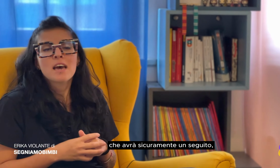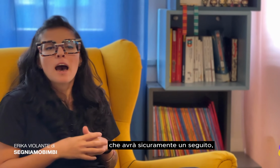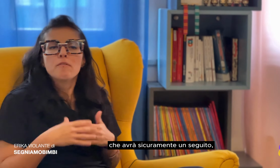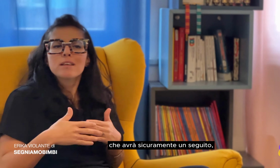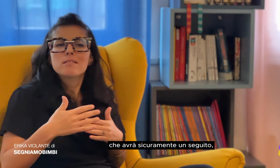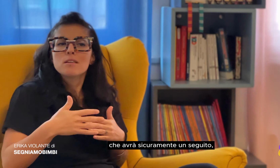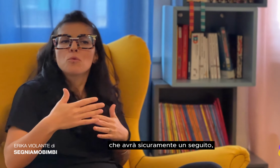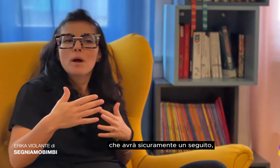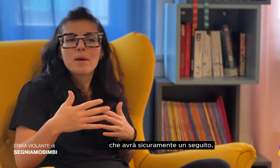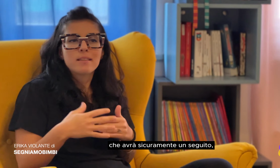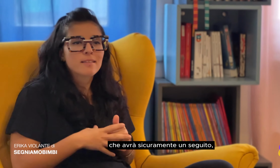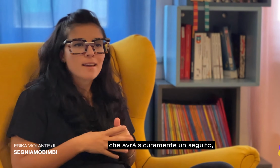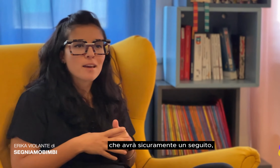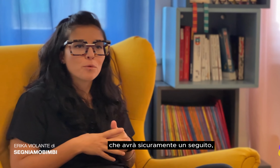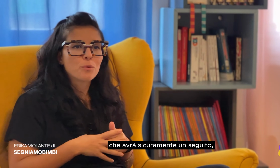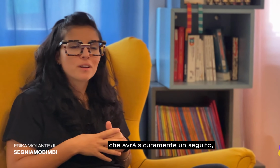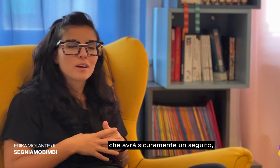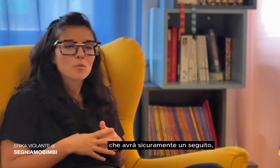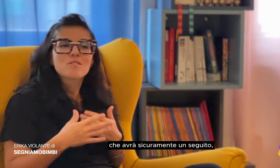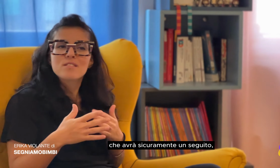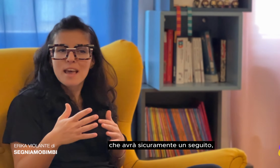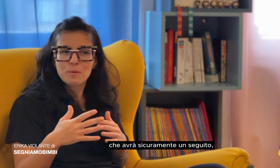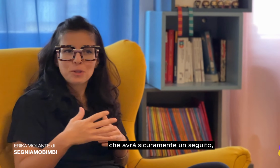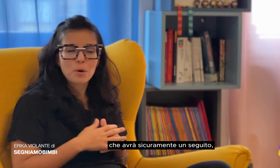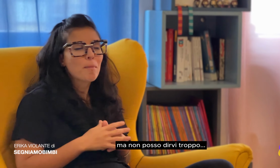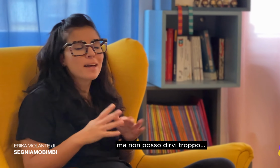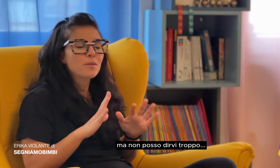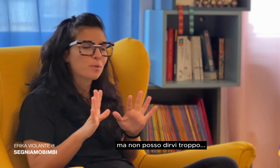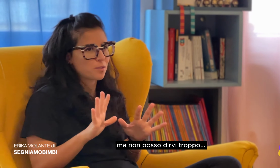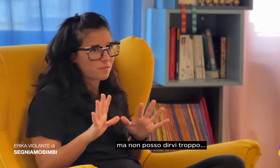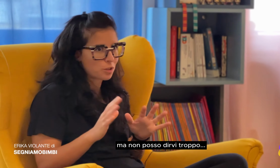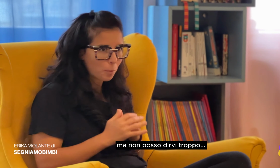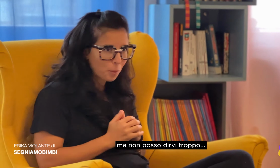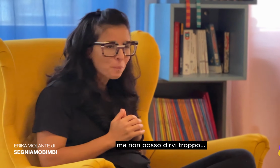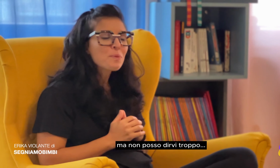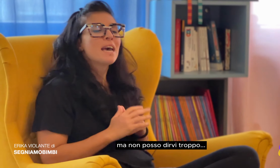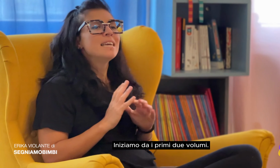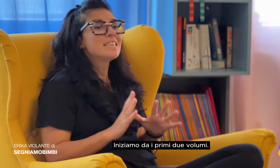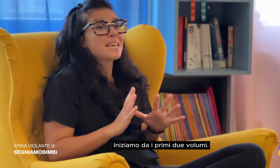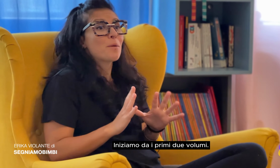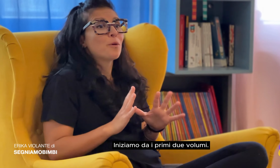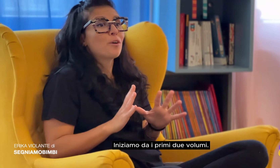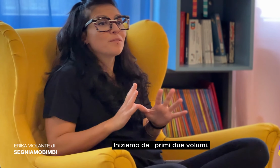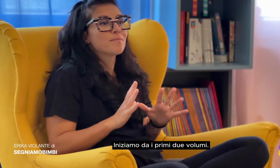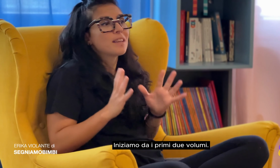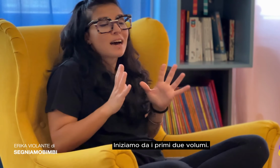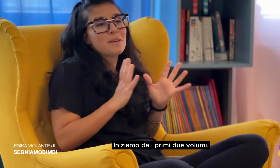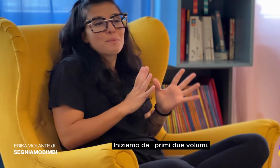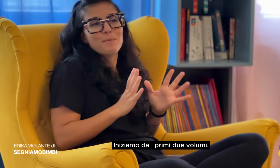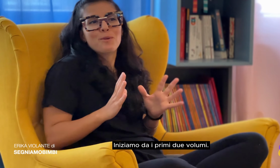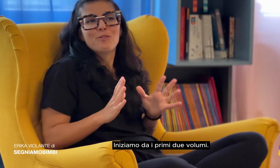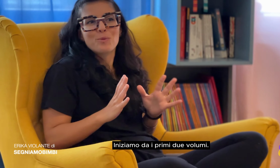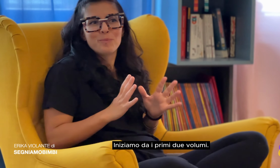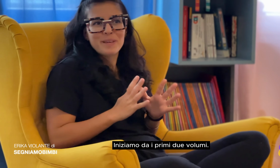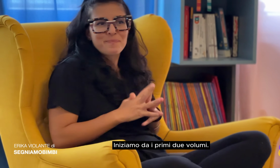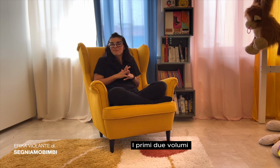avrà sicuramente un seguito, ma non posso dirvi troppo. Iniziamo dai primi due volumi.